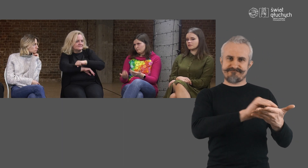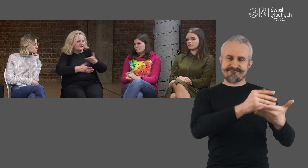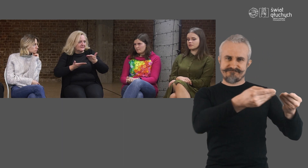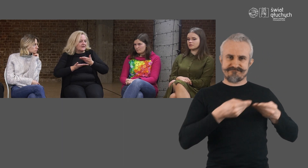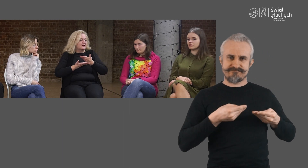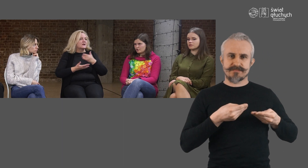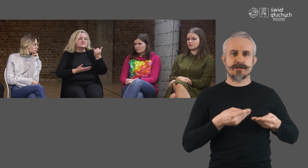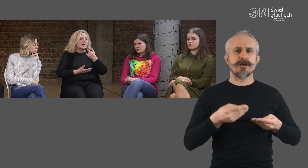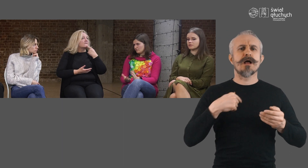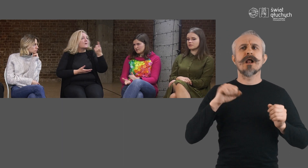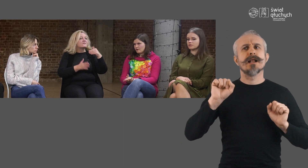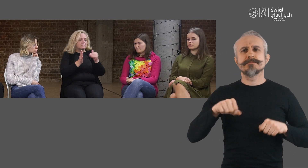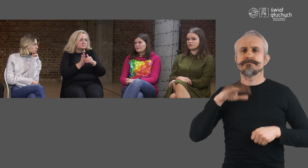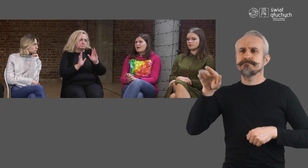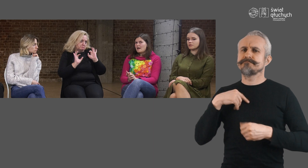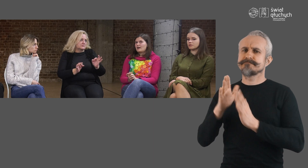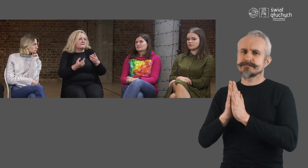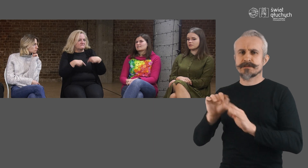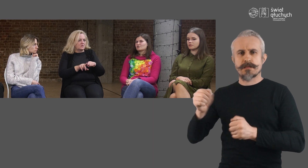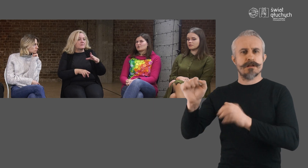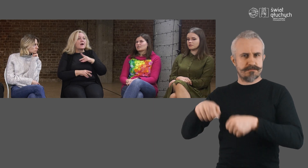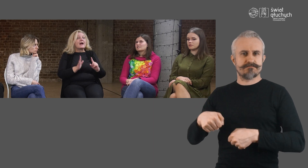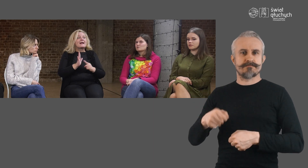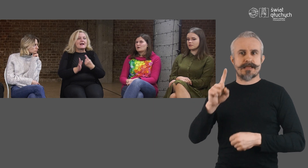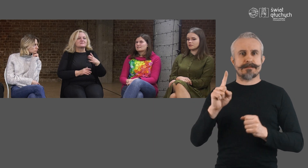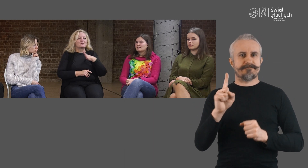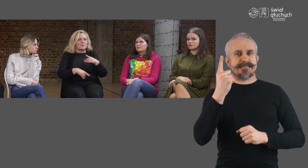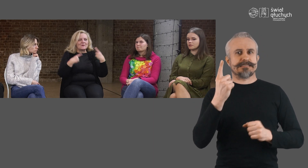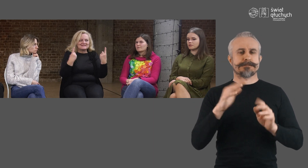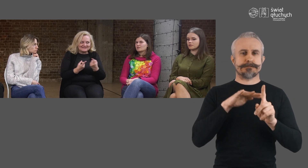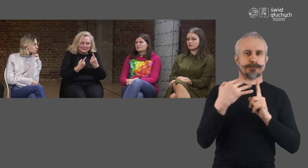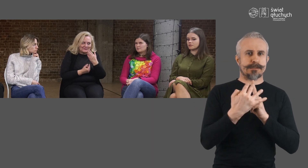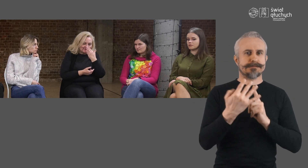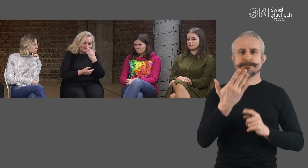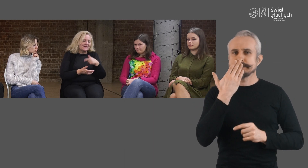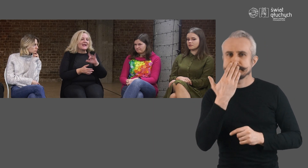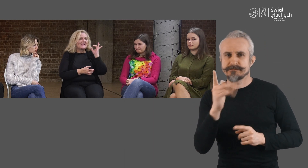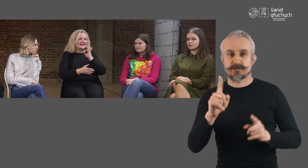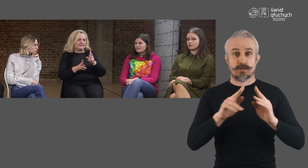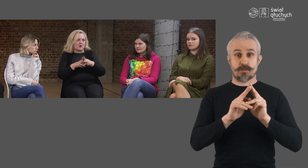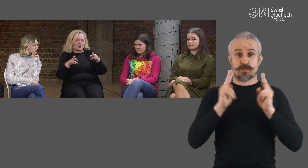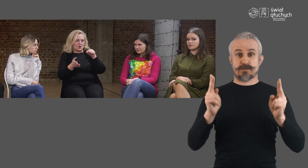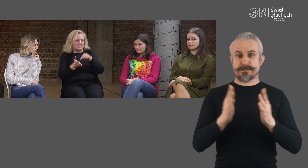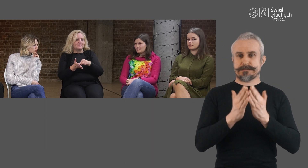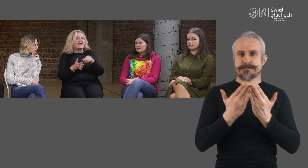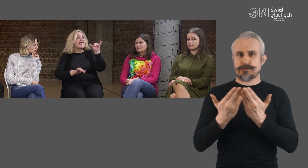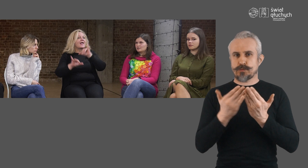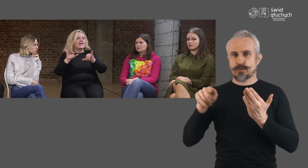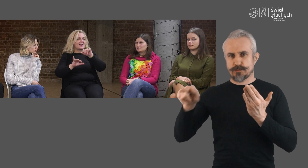zawsze mówiłam, jaką mam potrzebę i to dostawałam. Ale raz zdarzyła się taka sytuacja w gimnazjum na